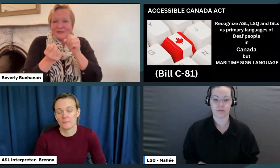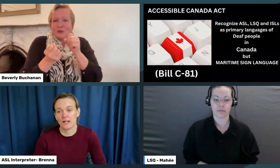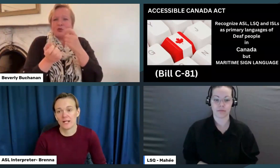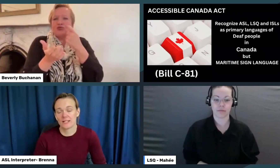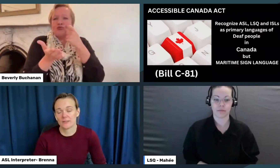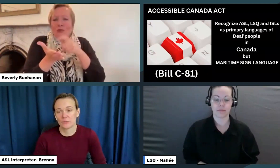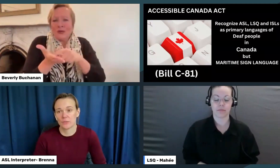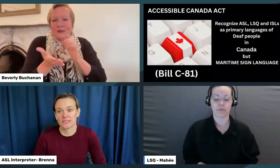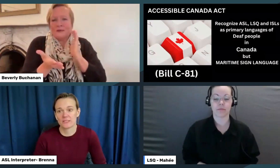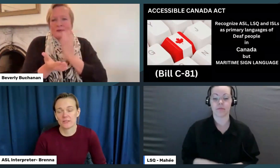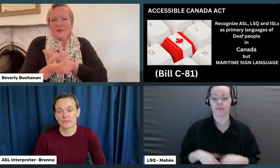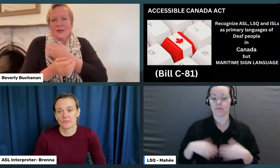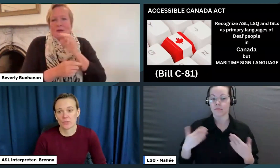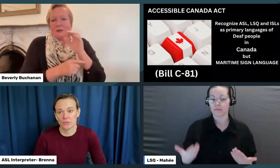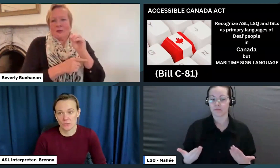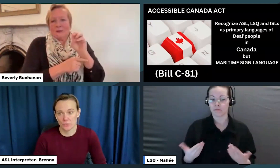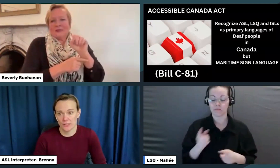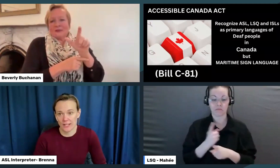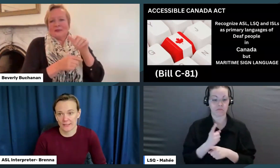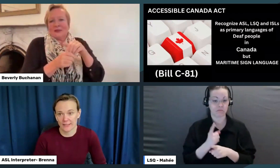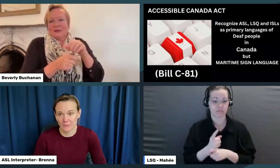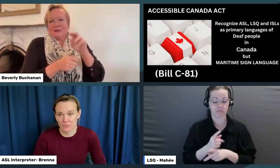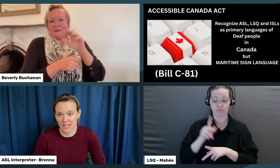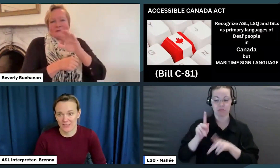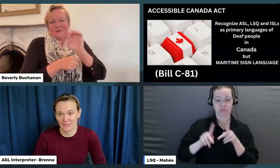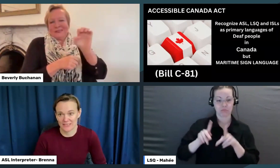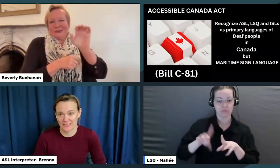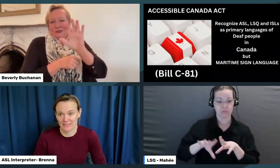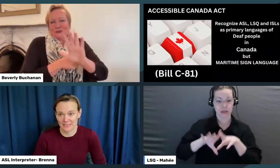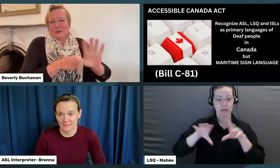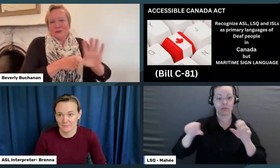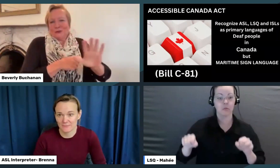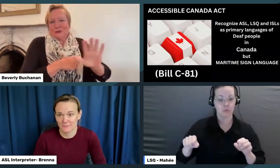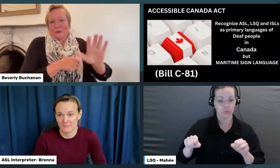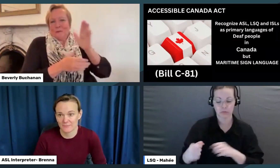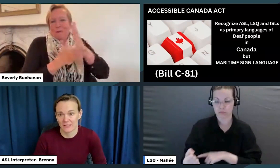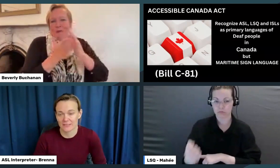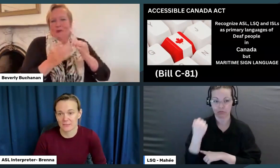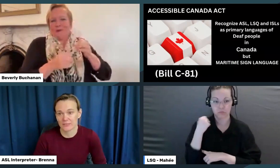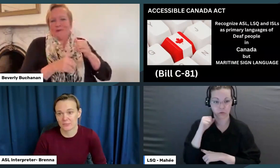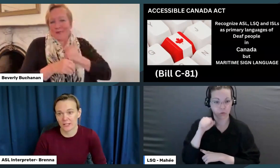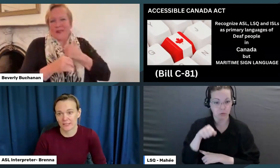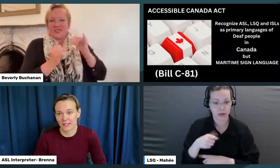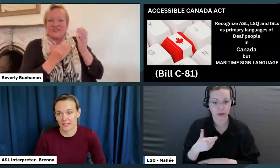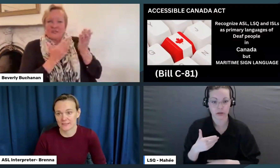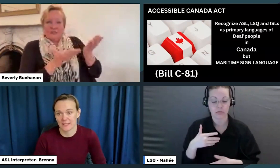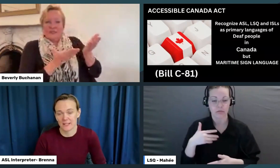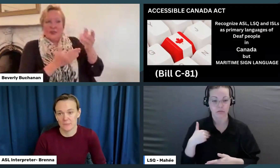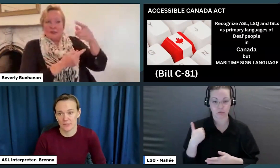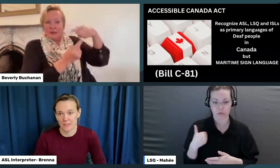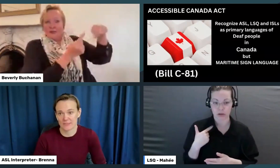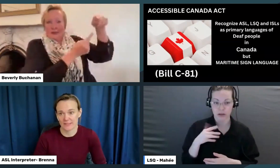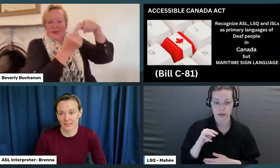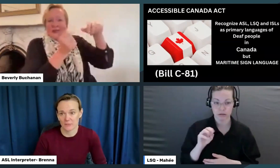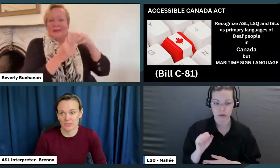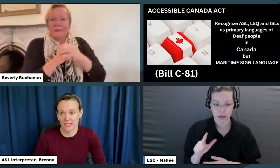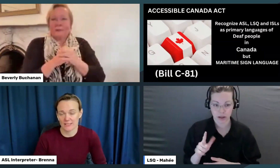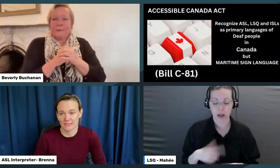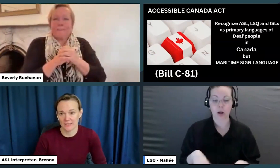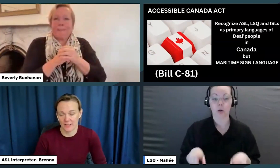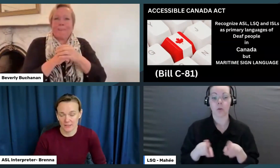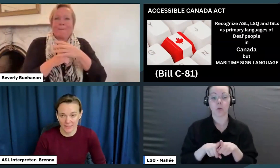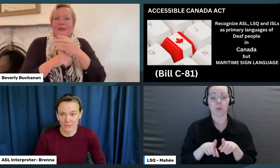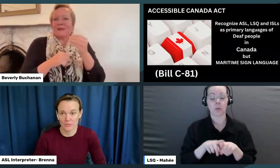Alors, ma demande pour vous, ce que je vous demanderai à Language Advocacy, c'est de reconnaître la langue